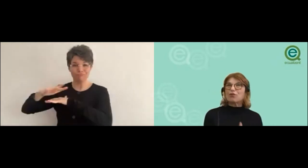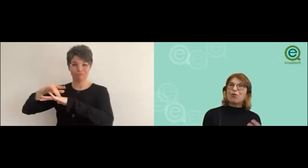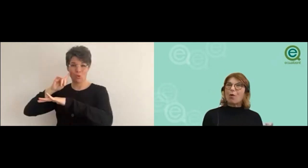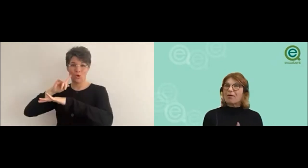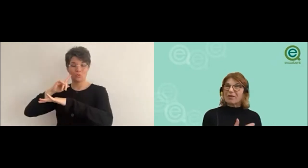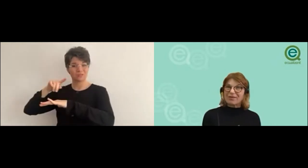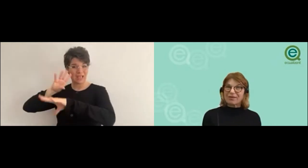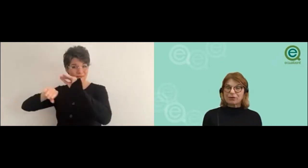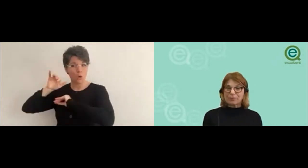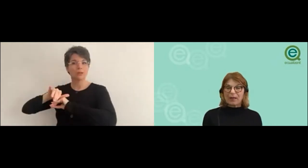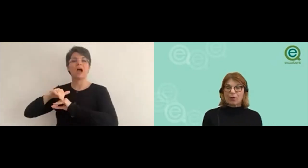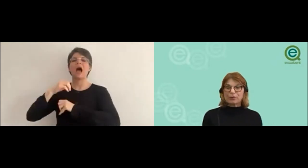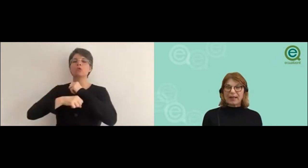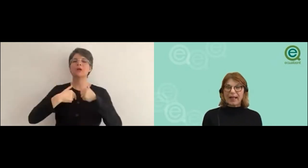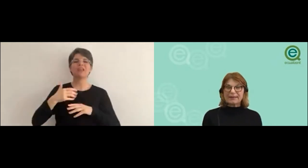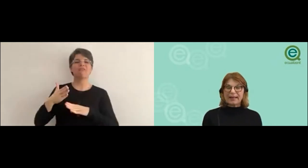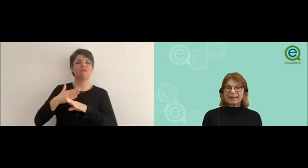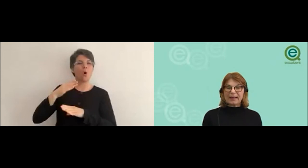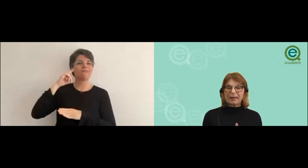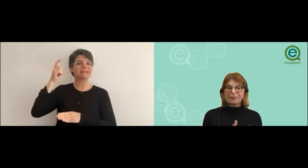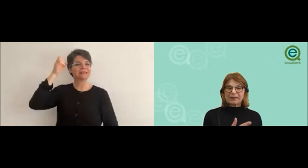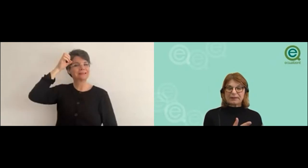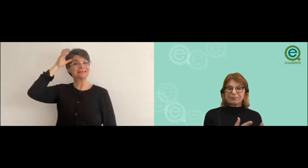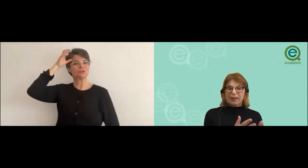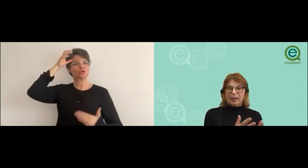ein Vorwissen und gleichzeitig